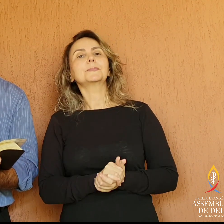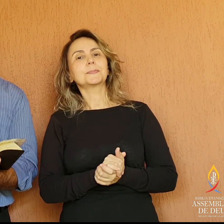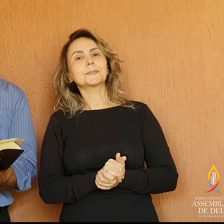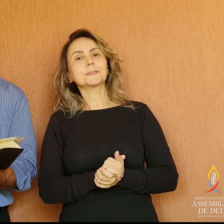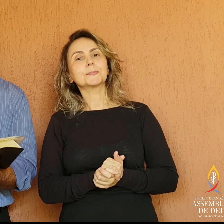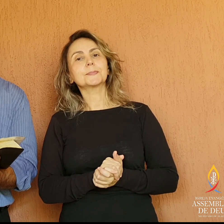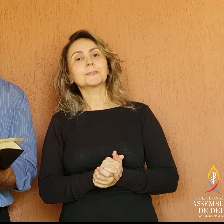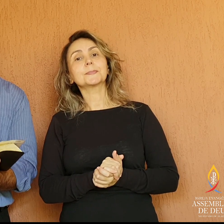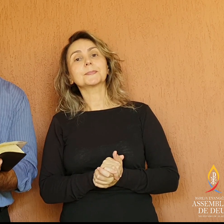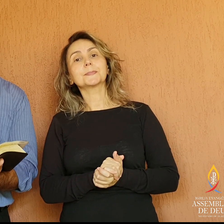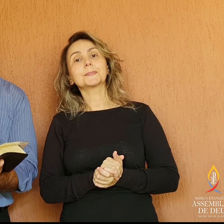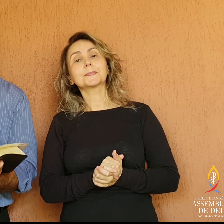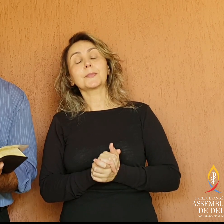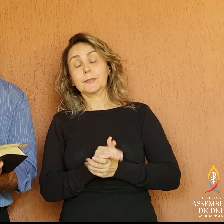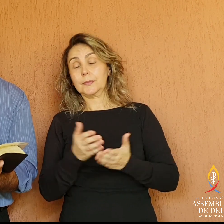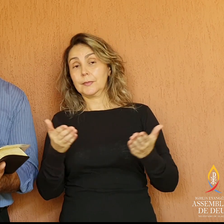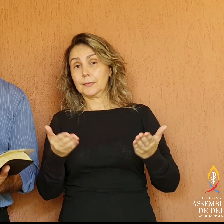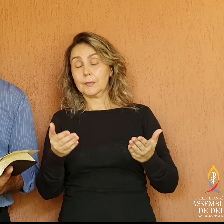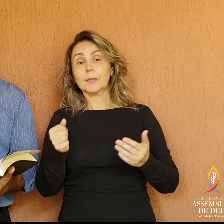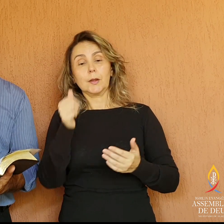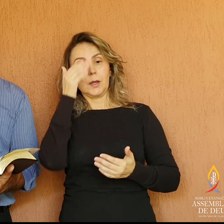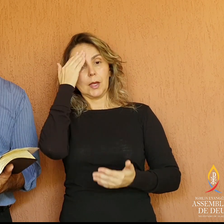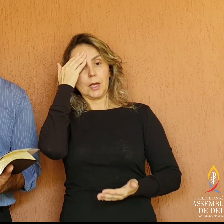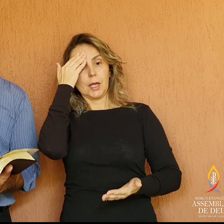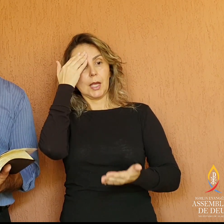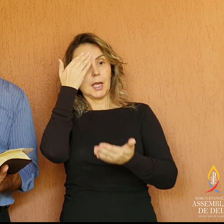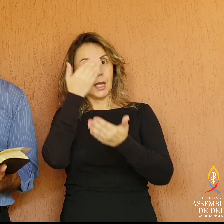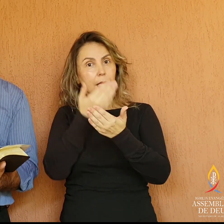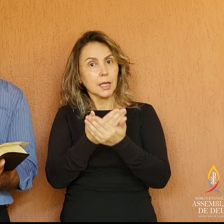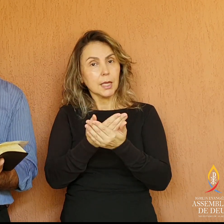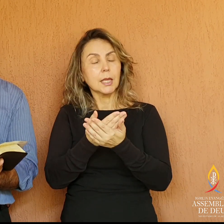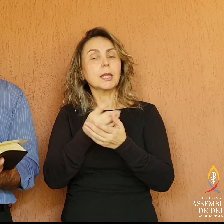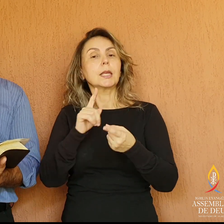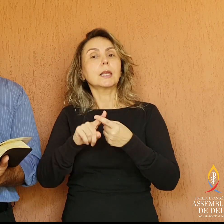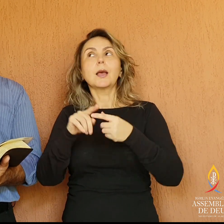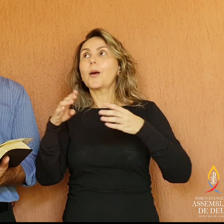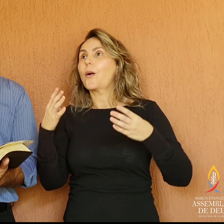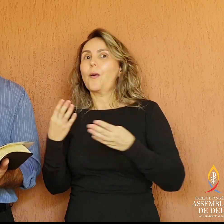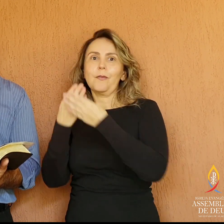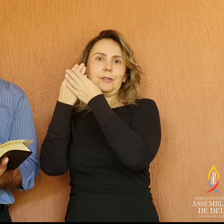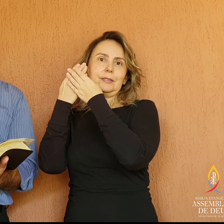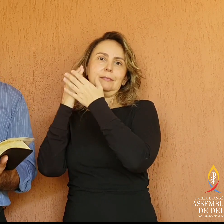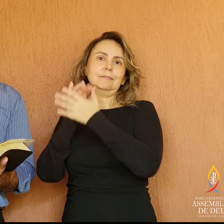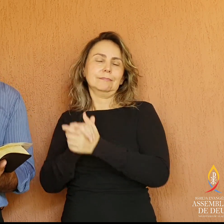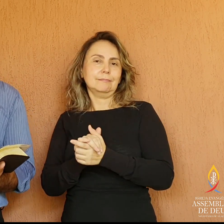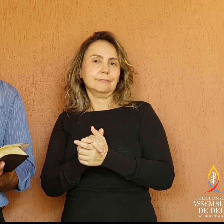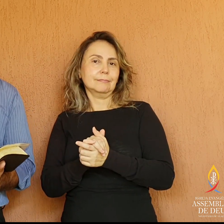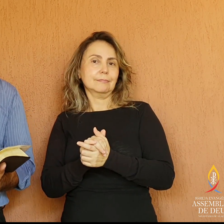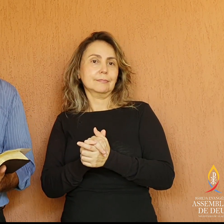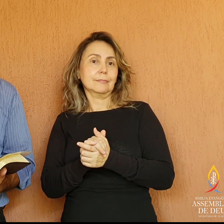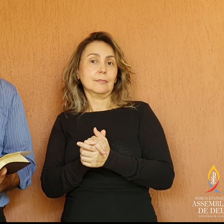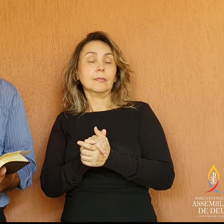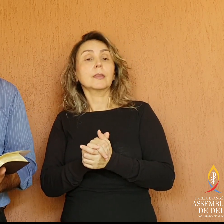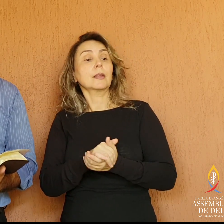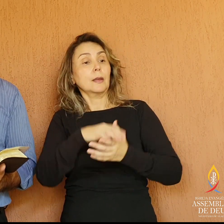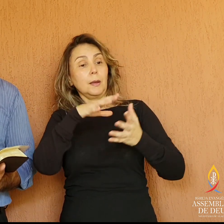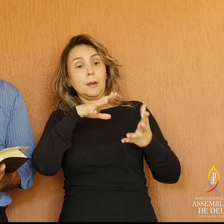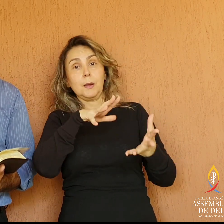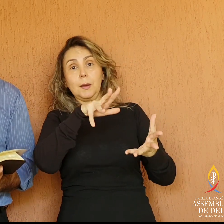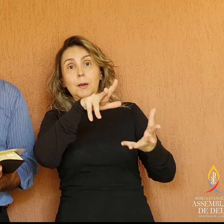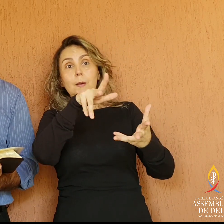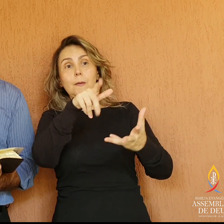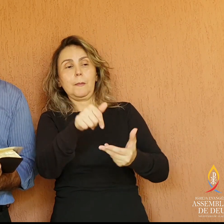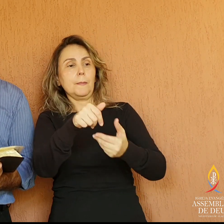O terceiro tópico é crer e confessar. Confessar ao mundo a